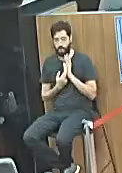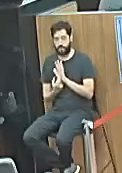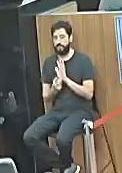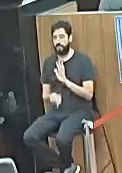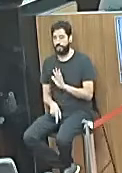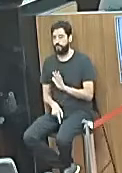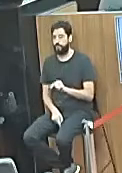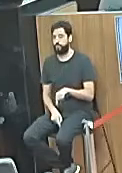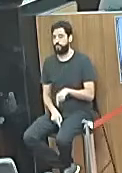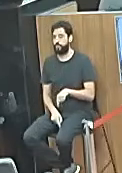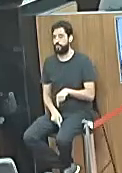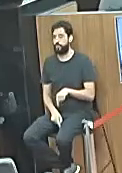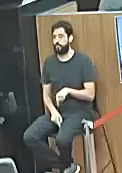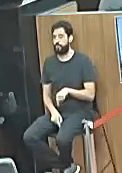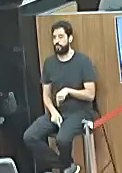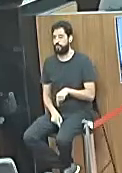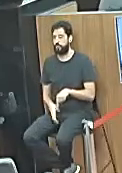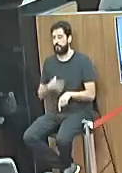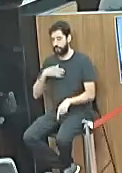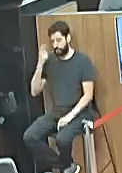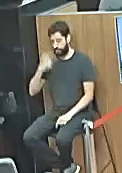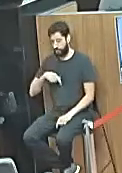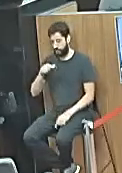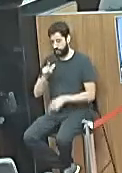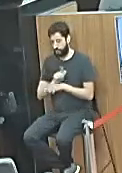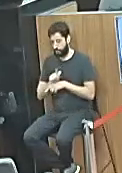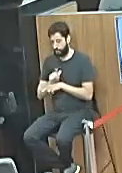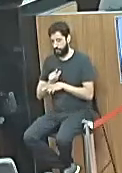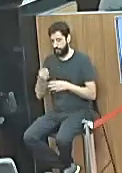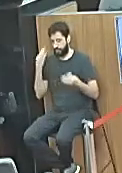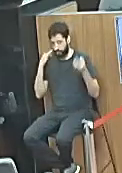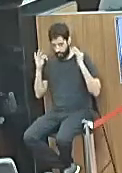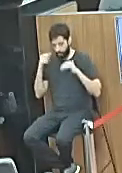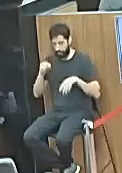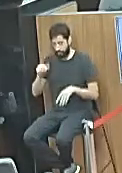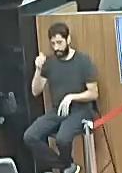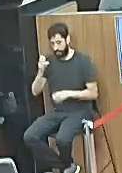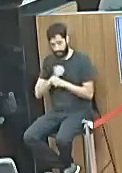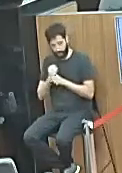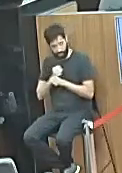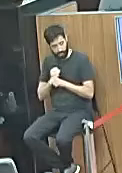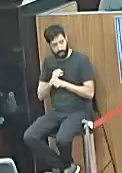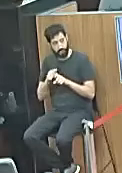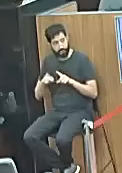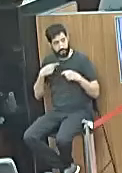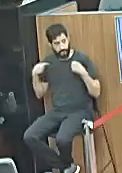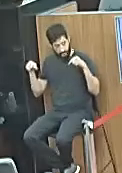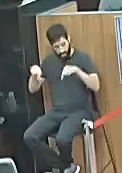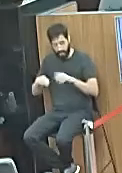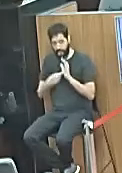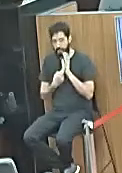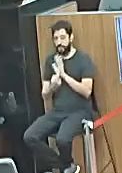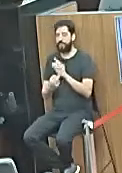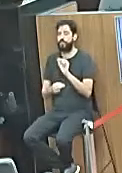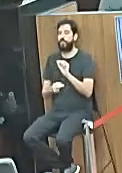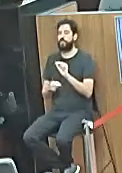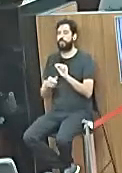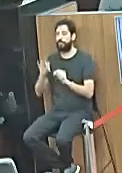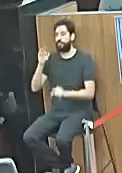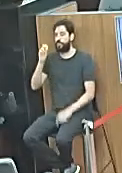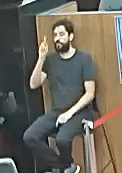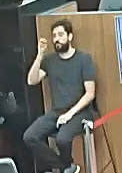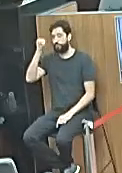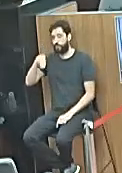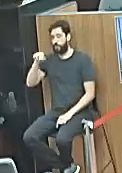é eu sou gestor do circuito e sérgio cabral há 15 anos mas estou aqui representando o fórum